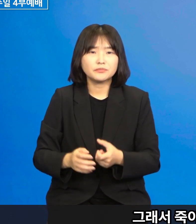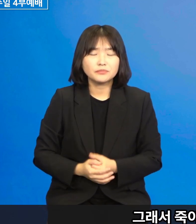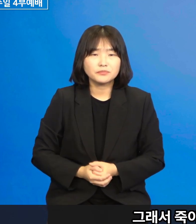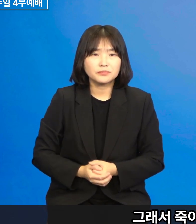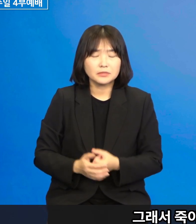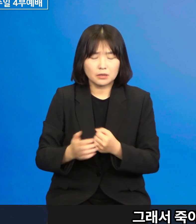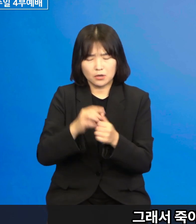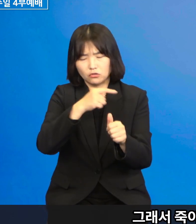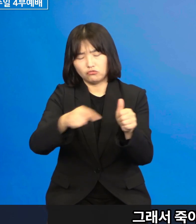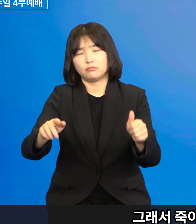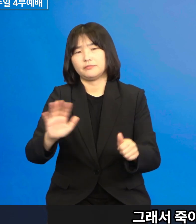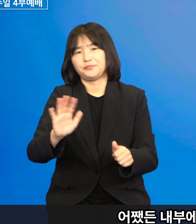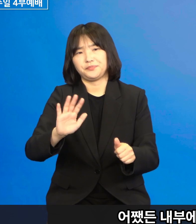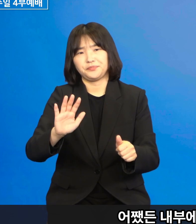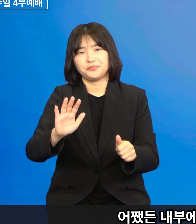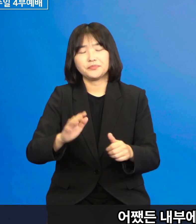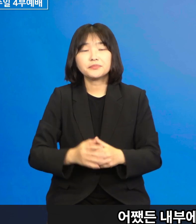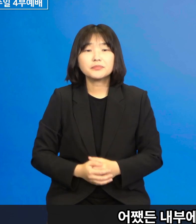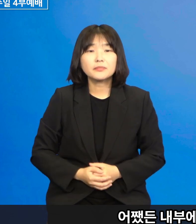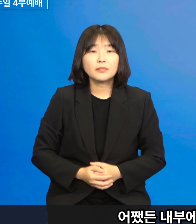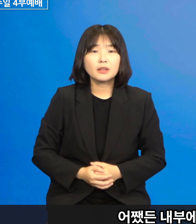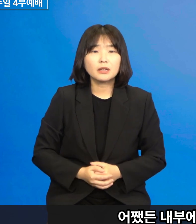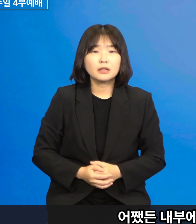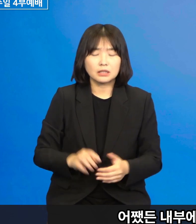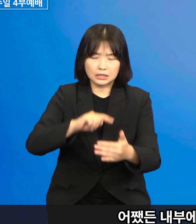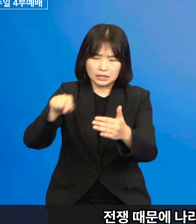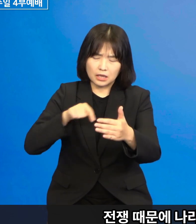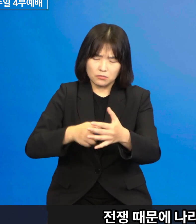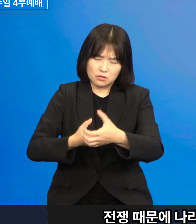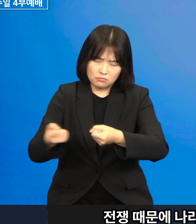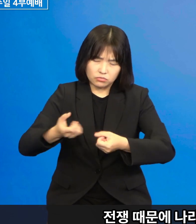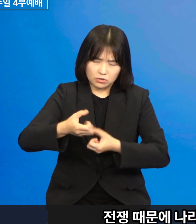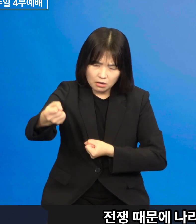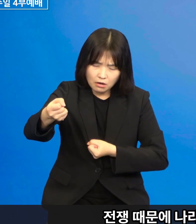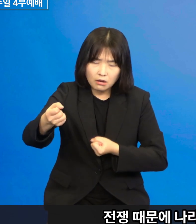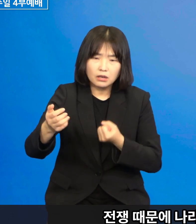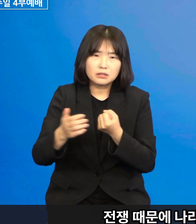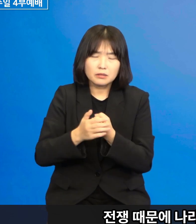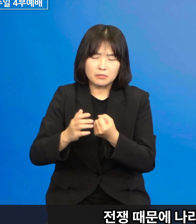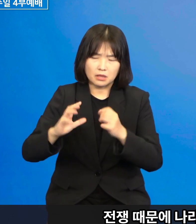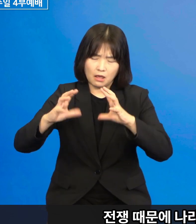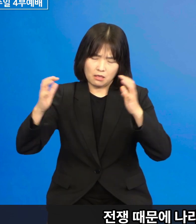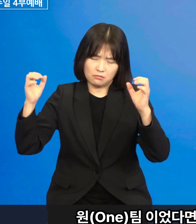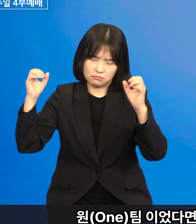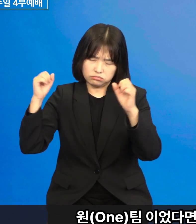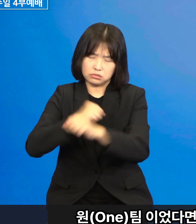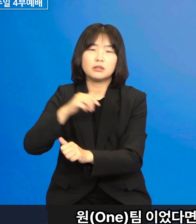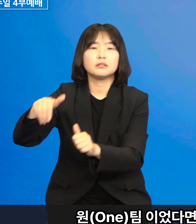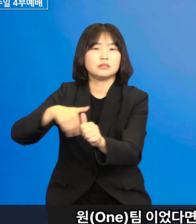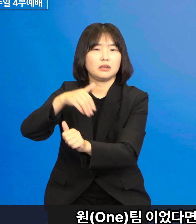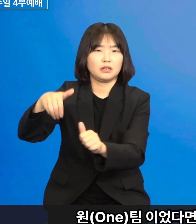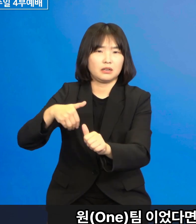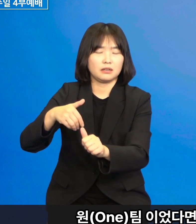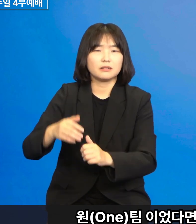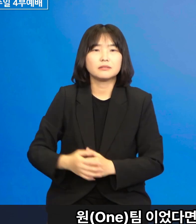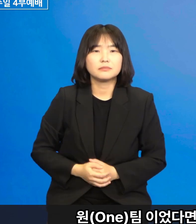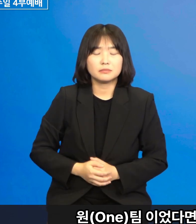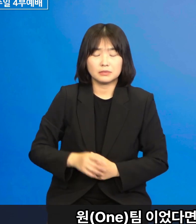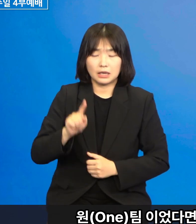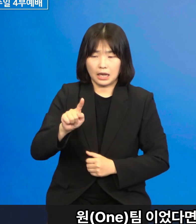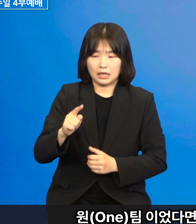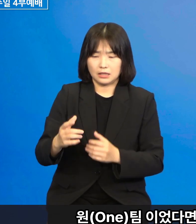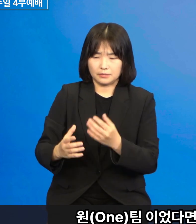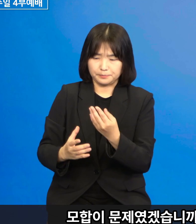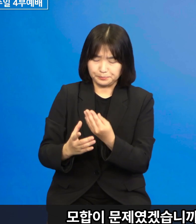그래서 죽이지 않았던 것인데 어쨌든 내부에는 내부 분열 때문에, 정쟁 때문에 나라가 무너지게 된 겁니다. 원팀이었다면